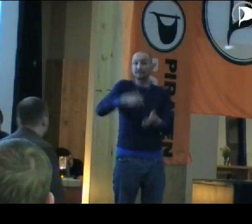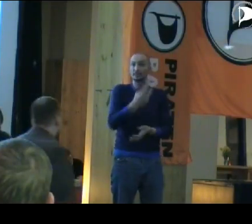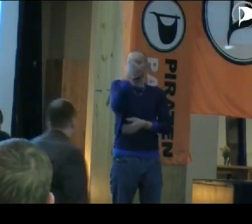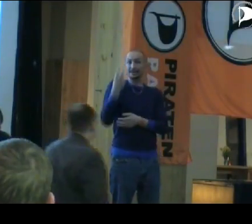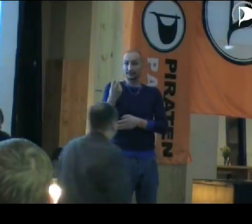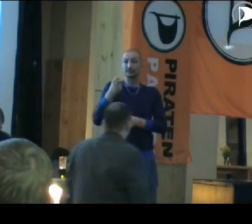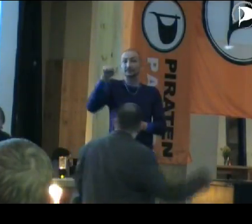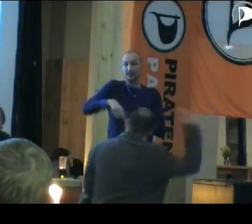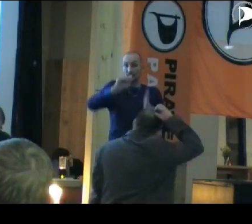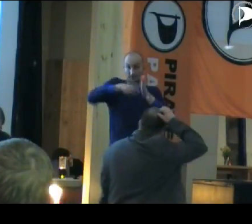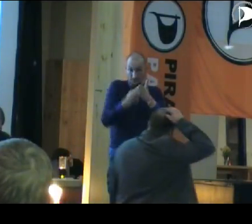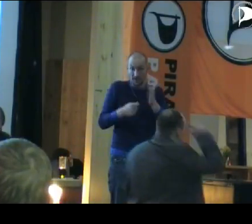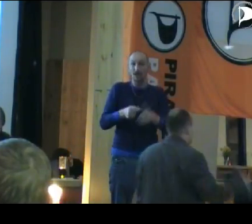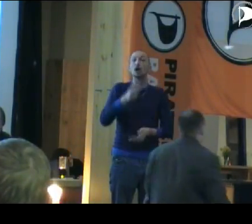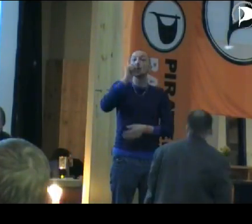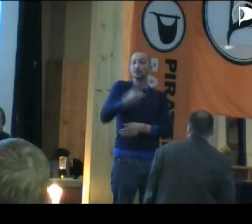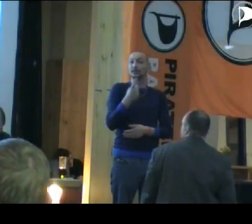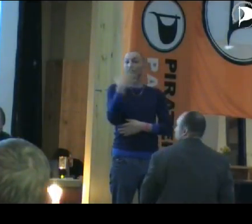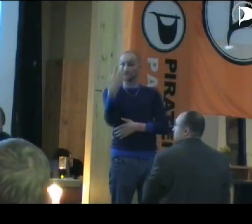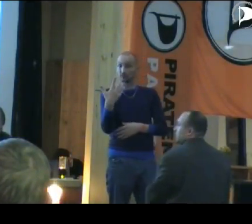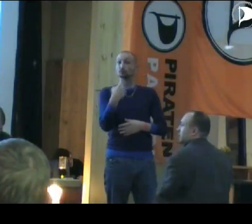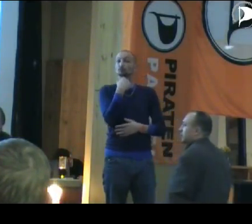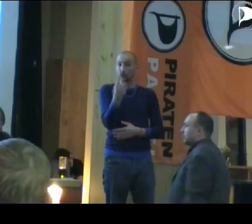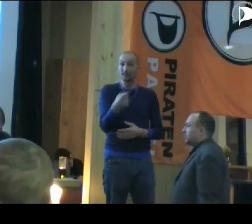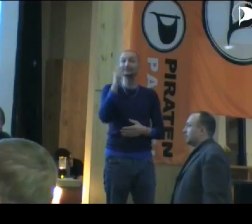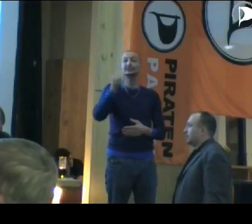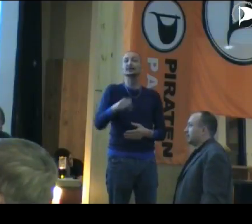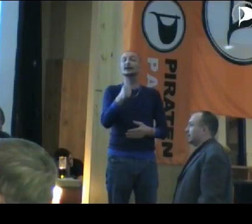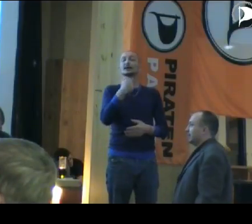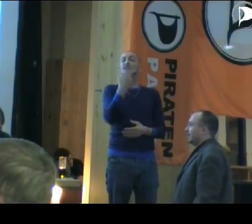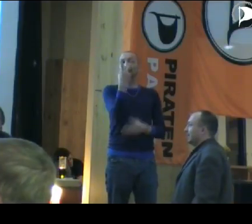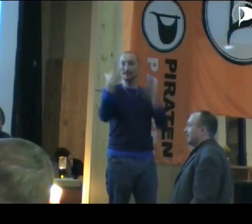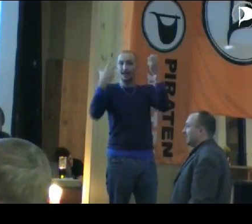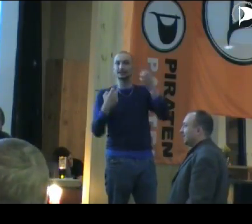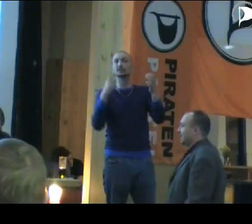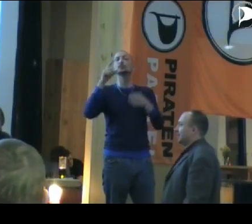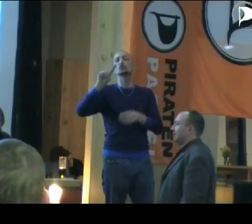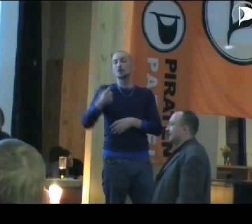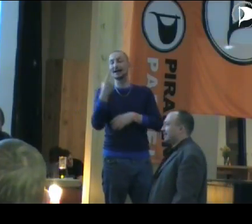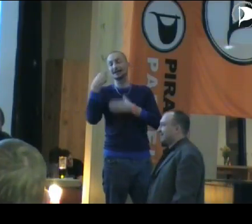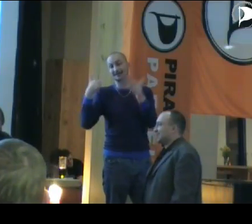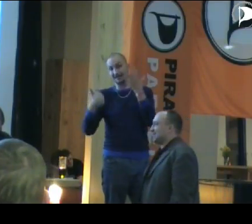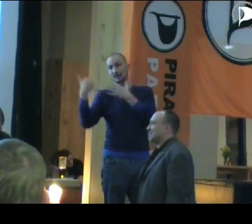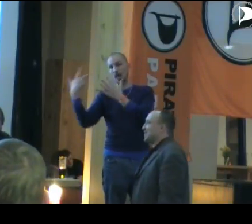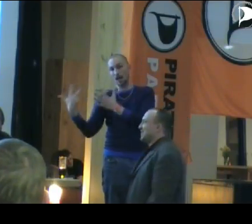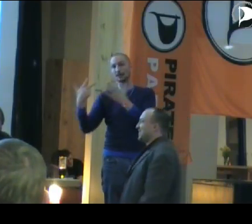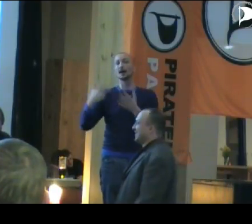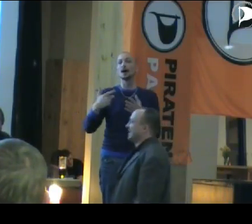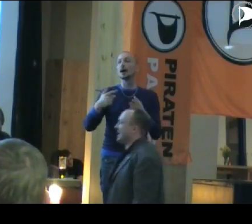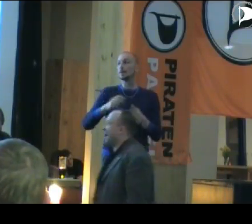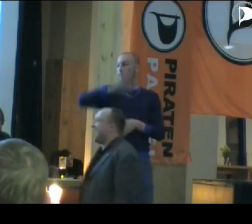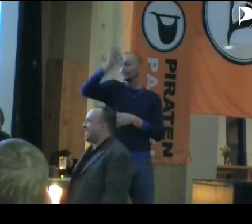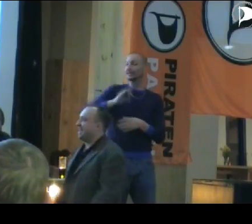mit 105 stimmen das sind 280 68 prozent der lehrer marco